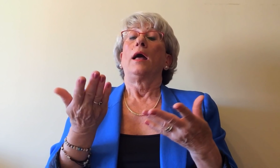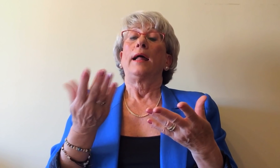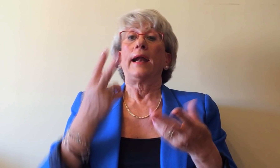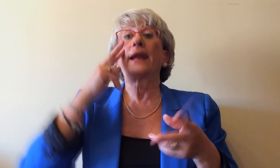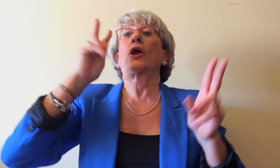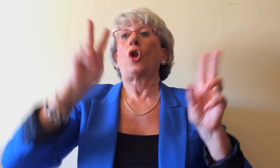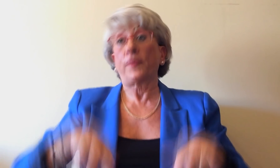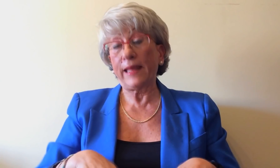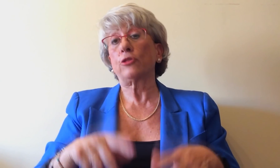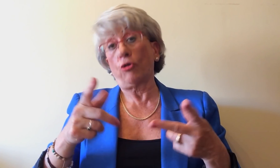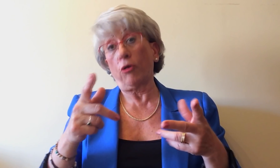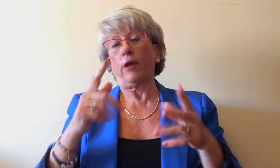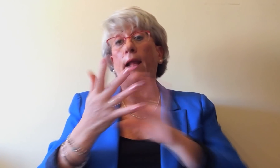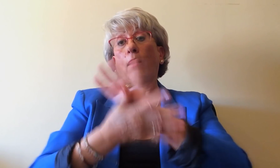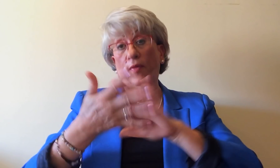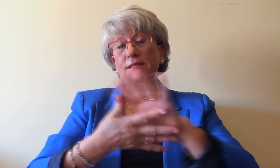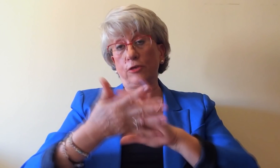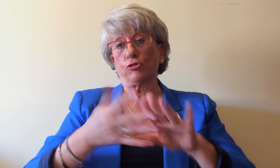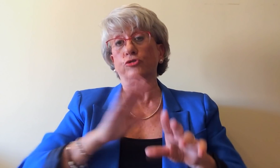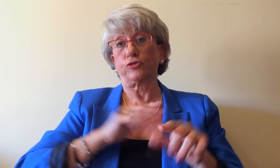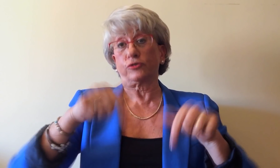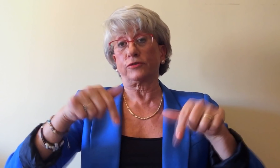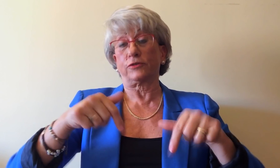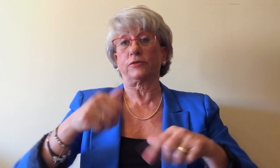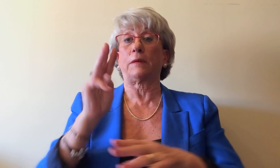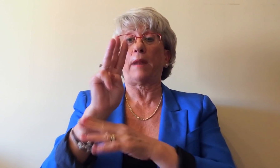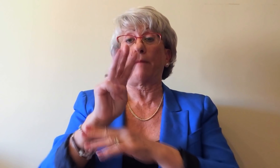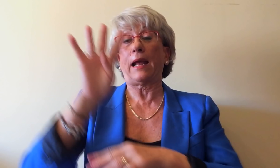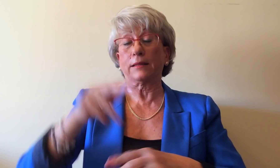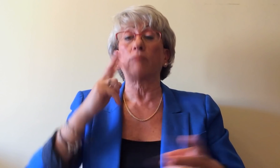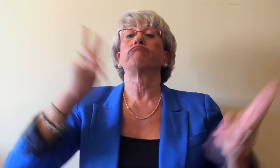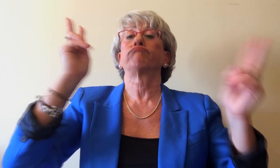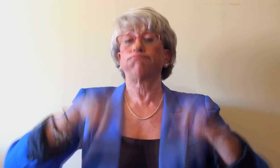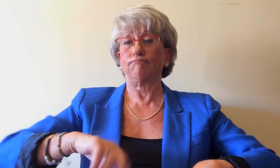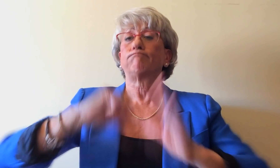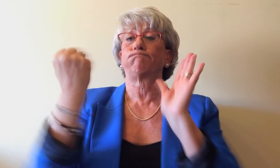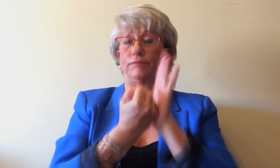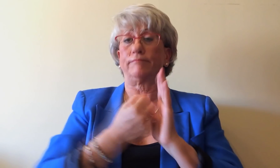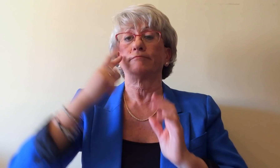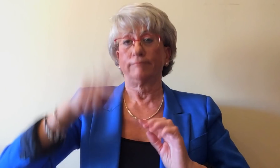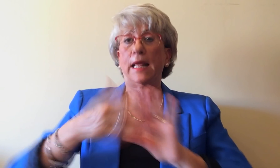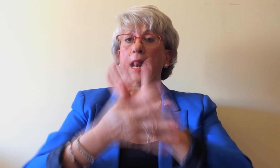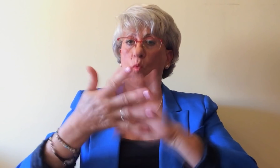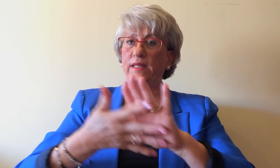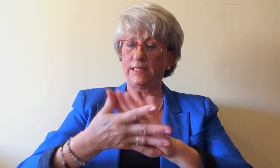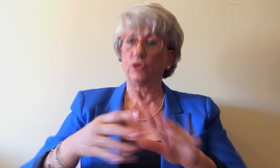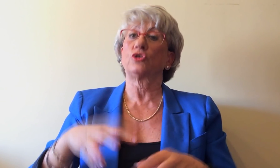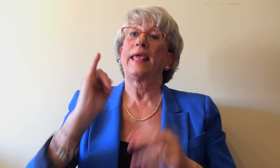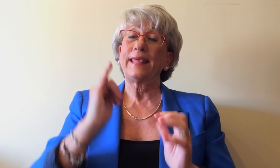Finalment, el reconeixement de les llengües de signes catalana aquí al Parlament de Catalunya, on es van oficialitzar,